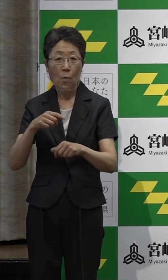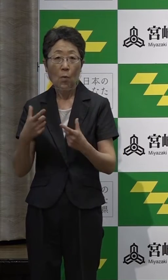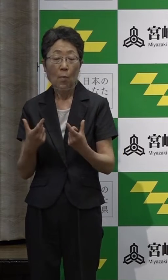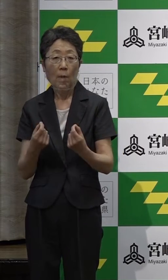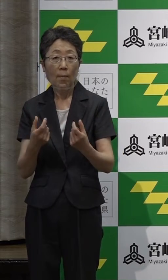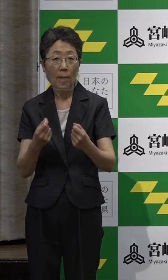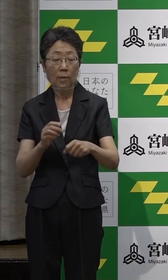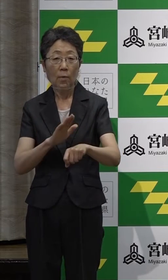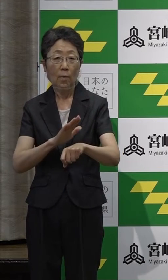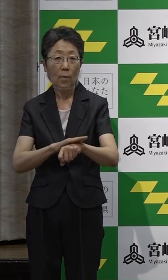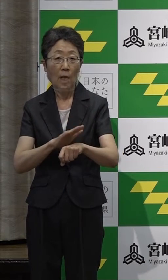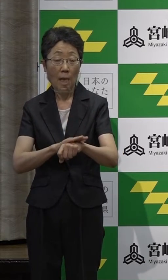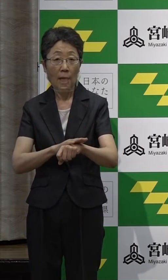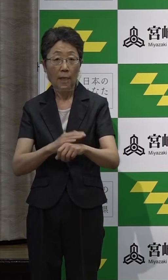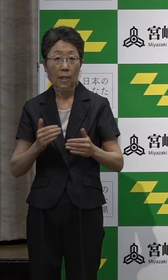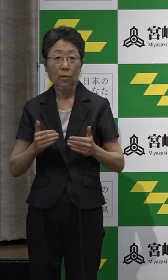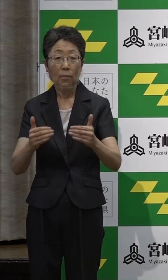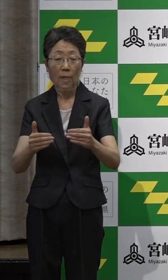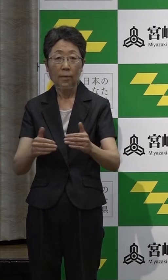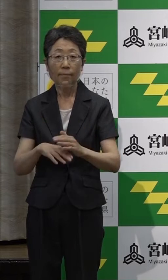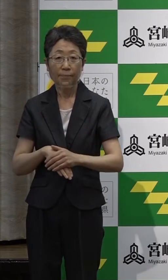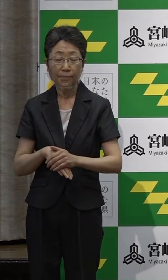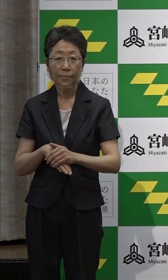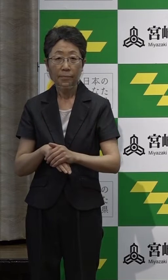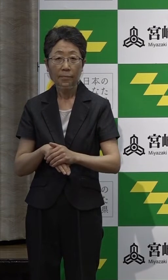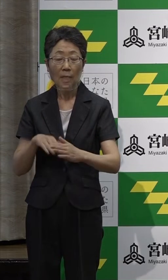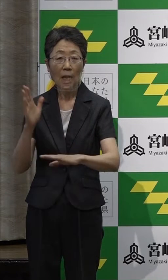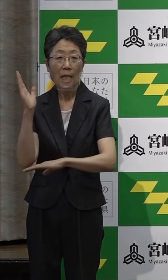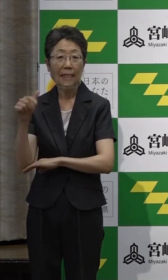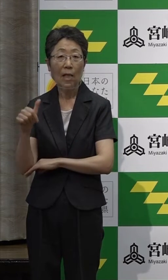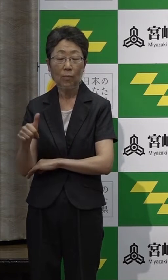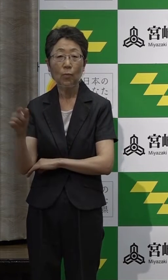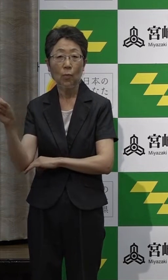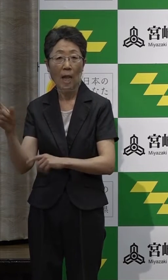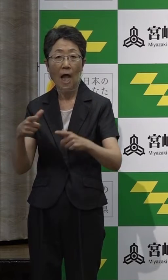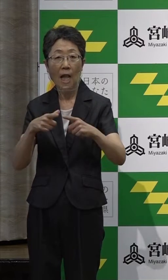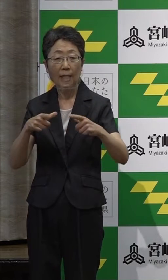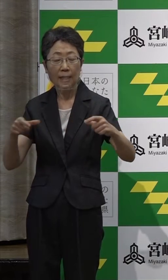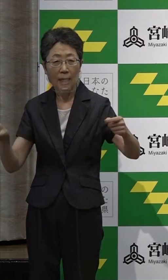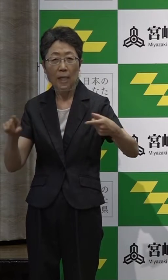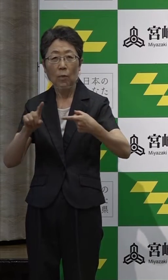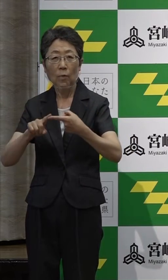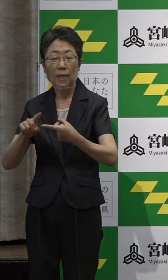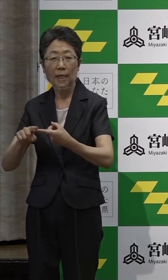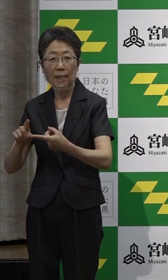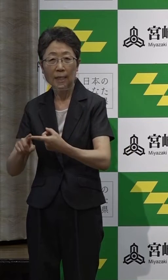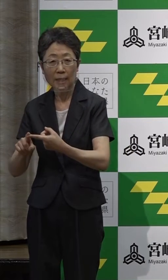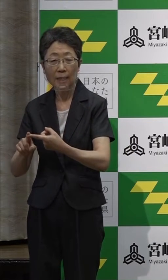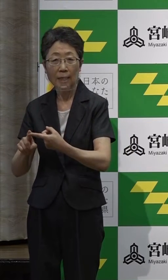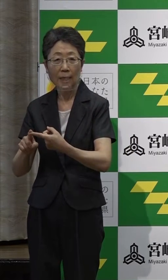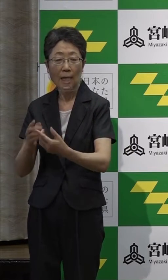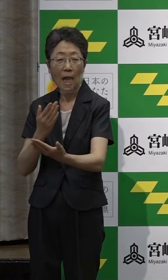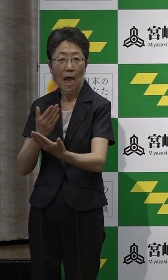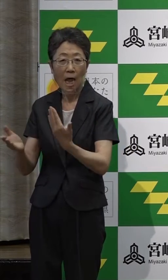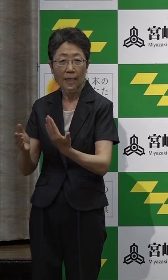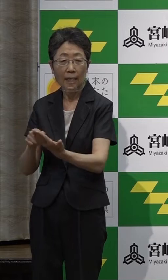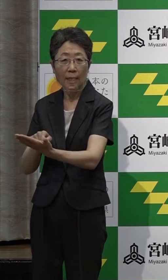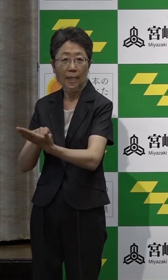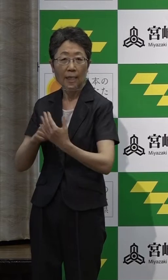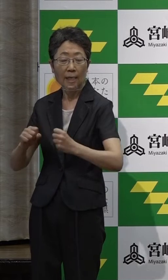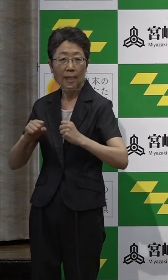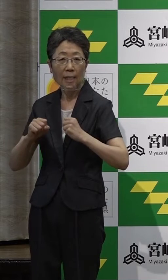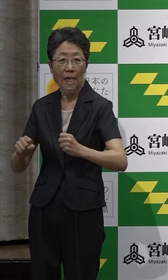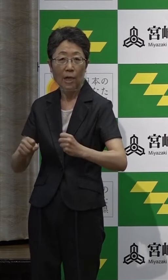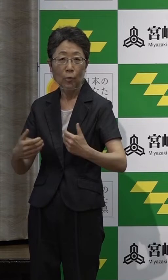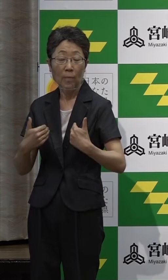そらく政府としてもその一律に全国感染状況に関わらずそうすべきだというところまでの通知ではないのかな